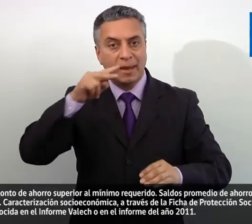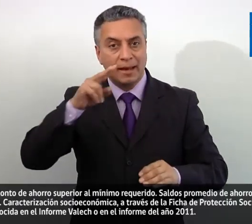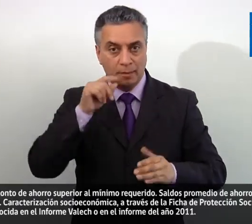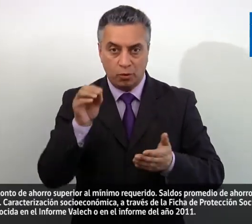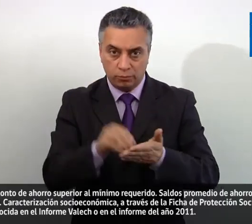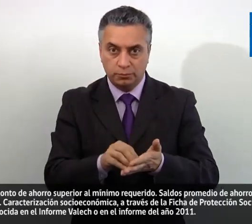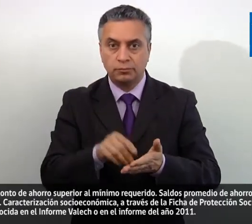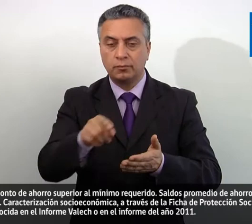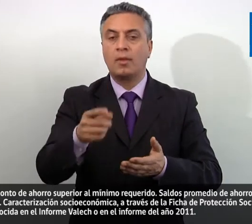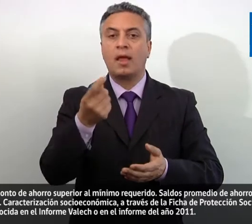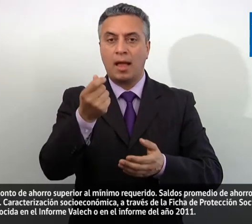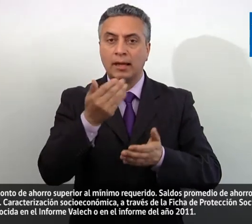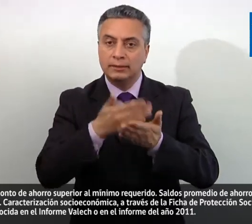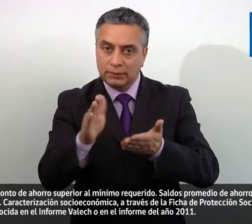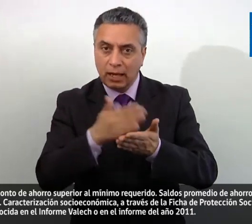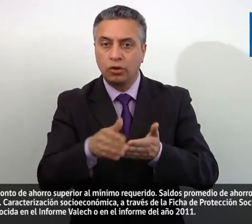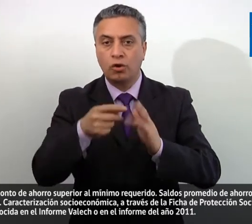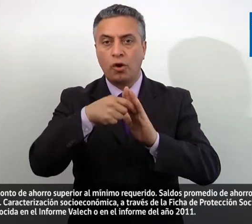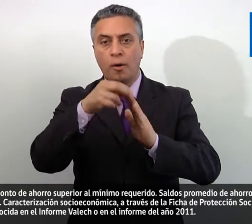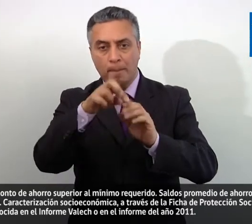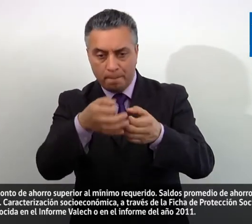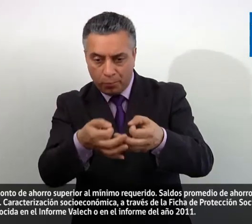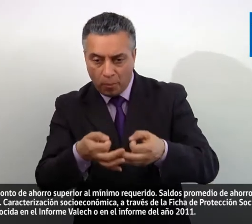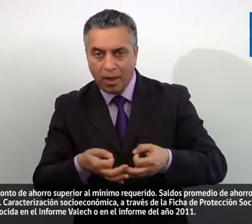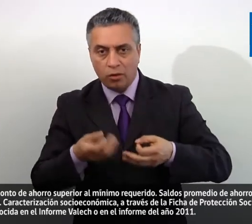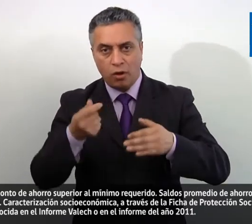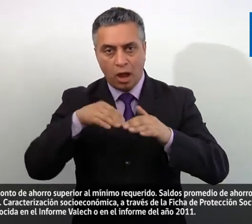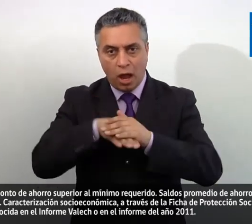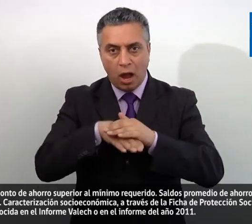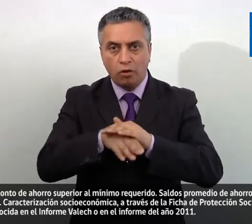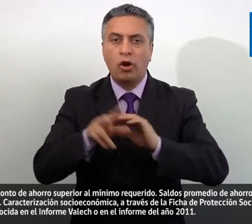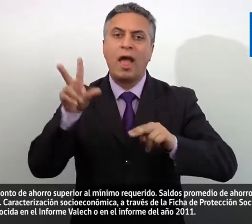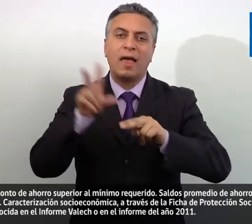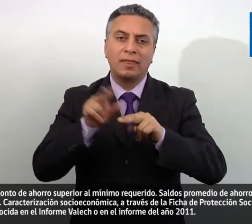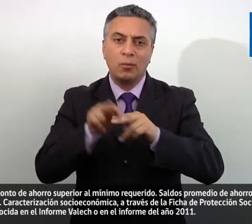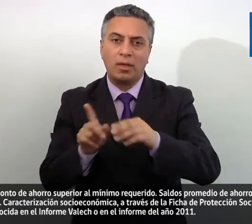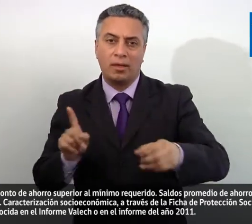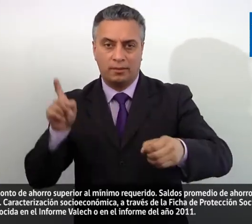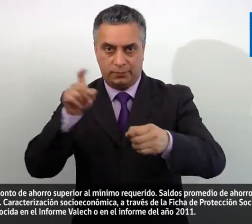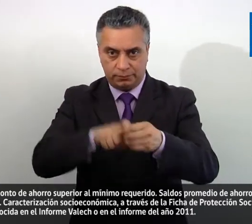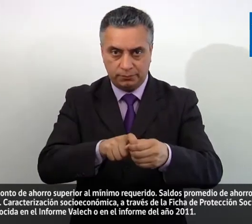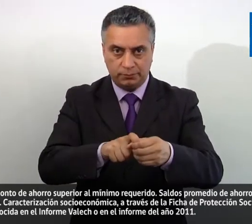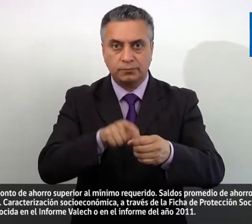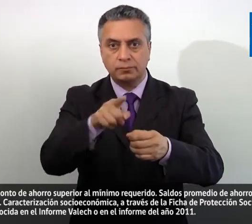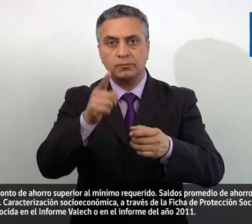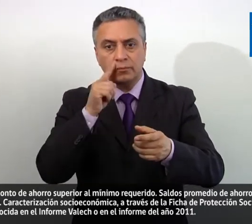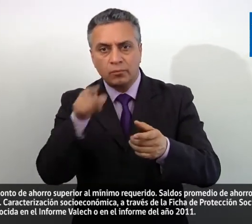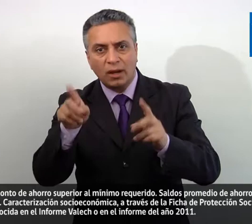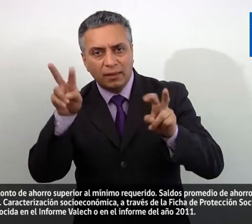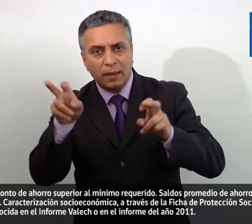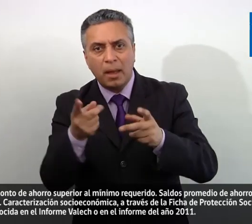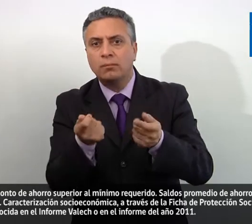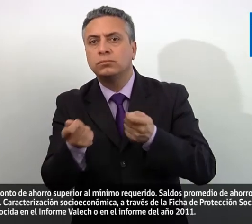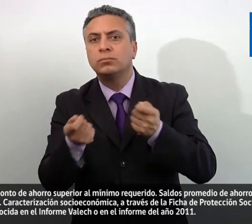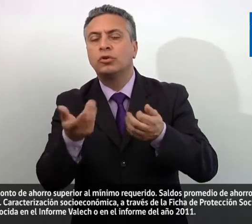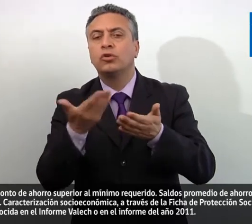ahorro superior al mínimo requerido, saldos promedio de ahorro, antigüedad de la postulación,